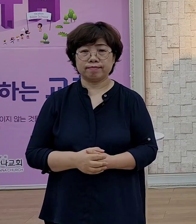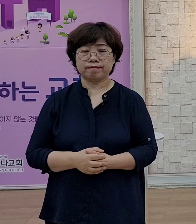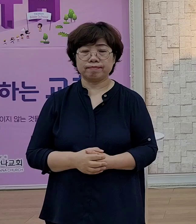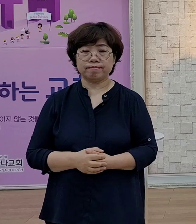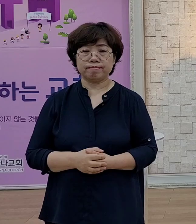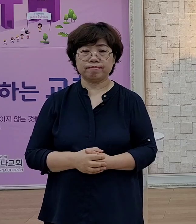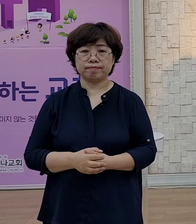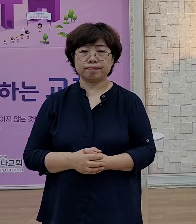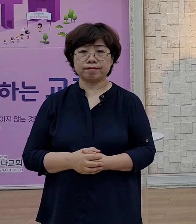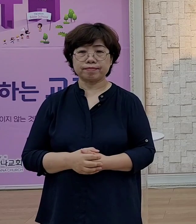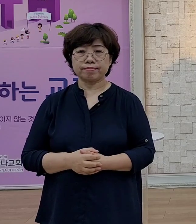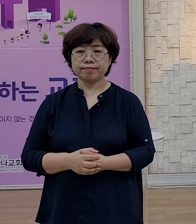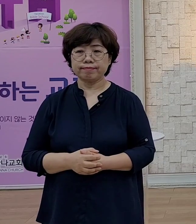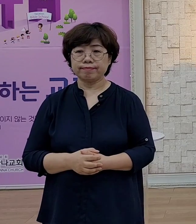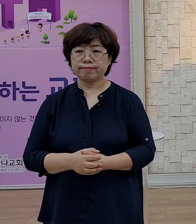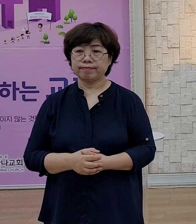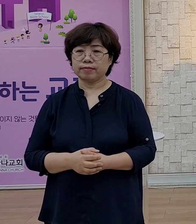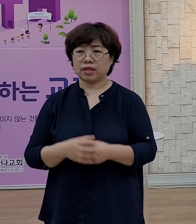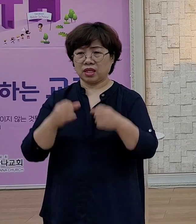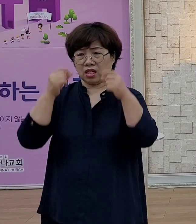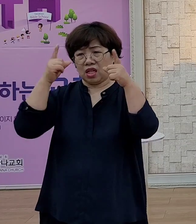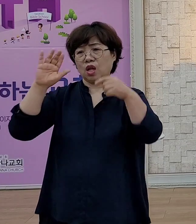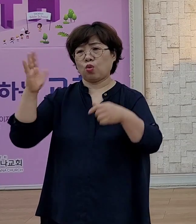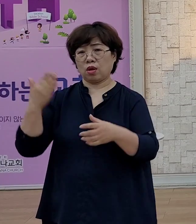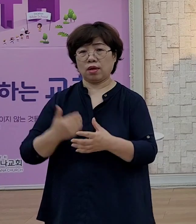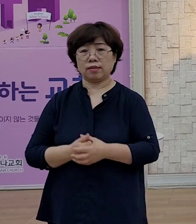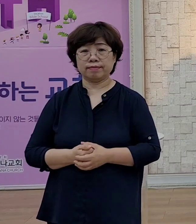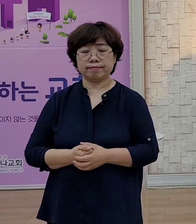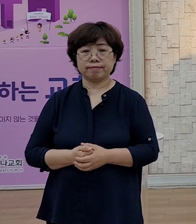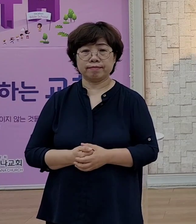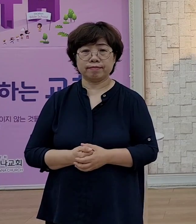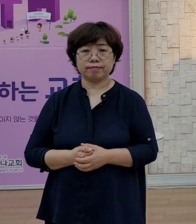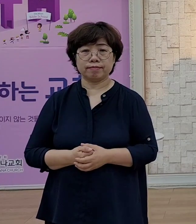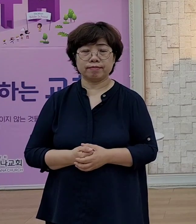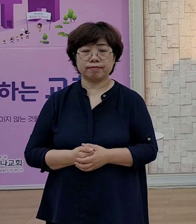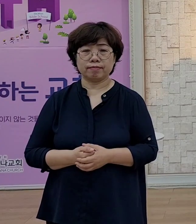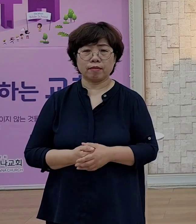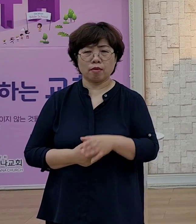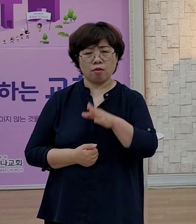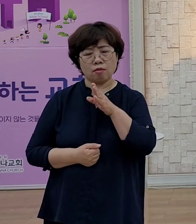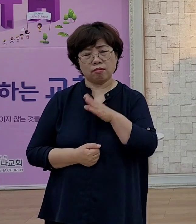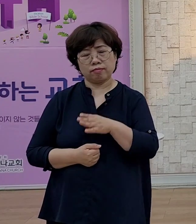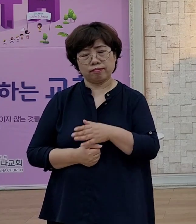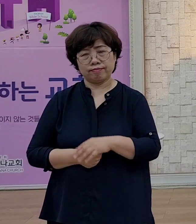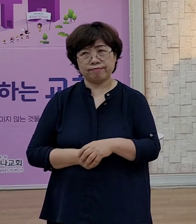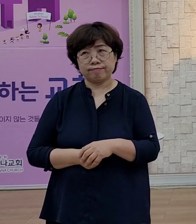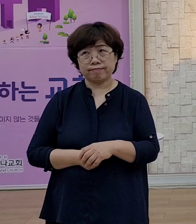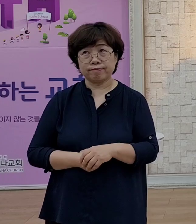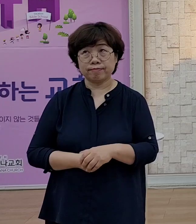있습니다. 이걸 깨달아요. 여러분, 근데 참 이상한 게 뭐냐면